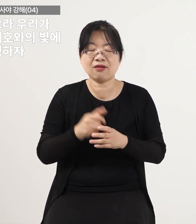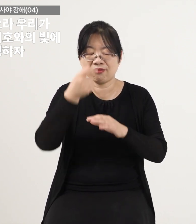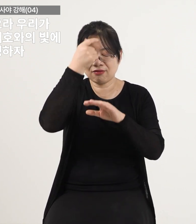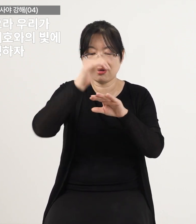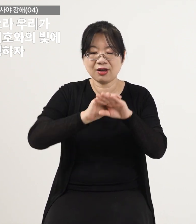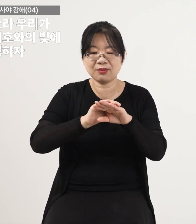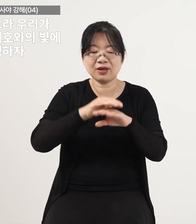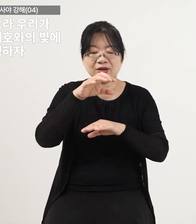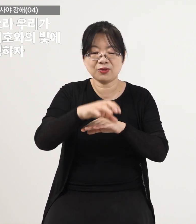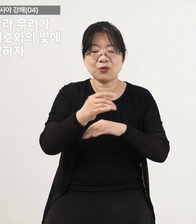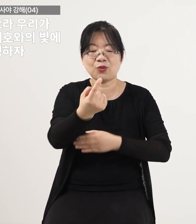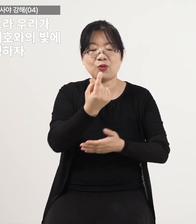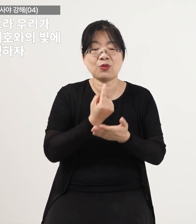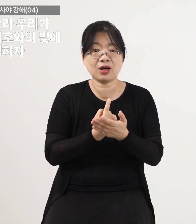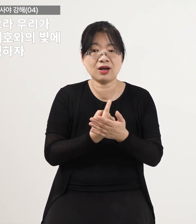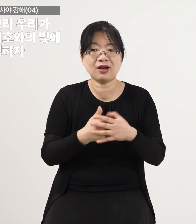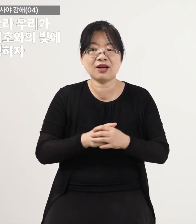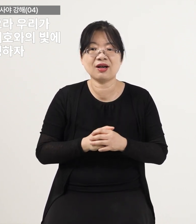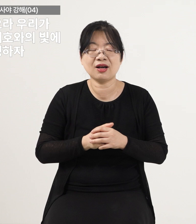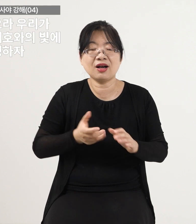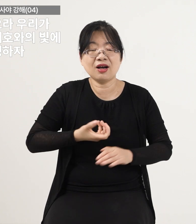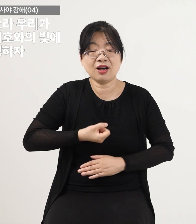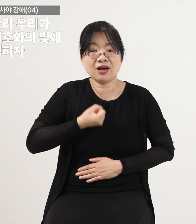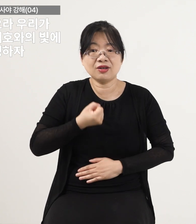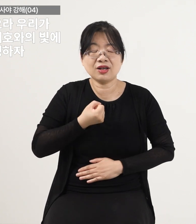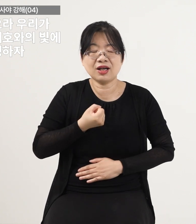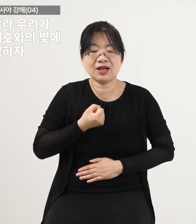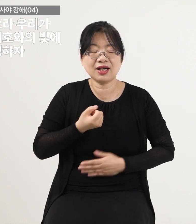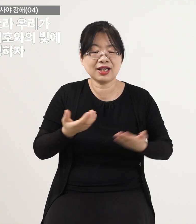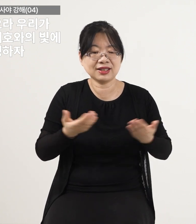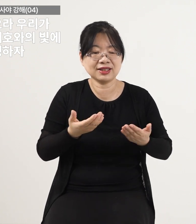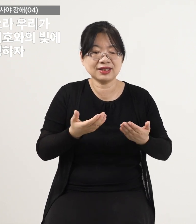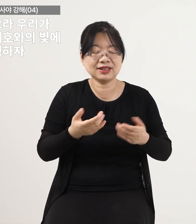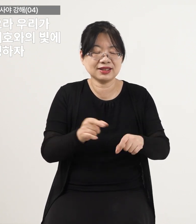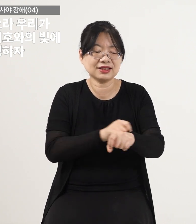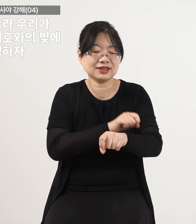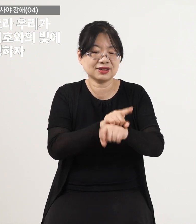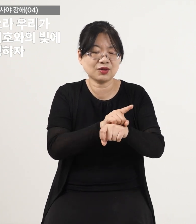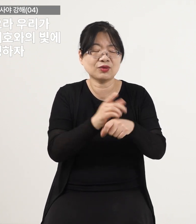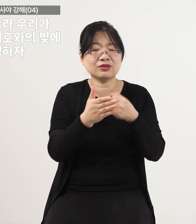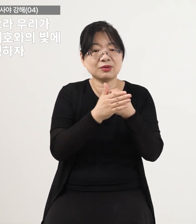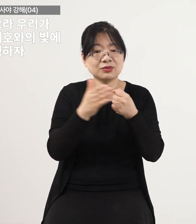예배당을 왔는데 갖고 있는 직업의 특성상